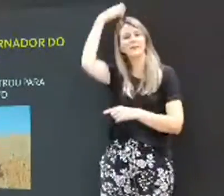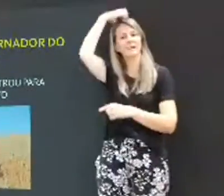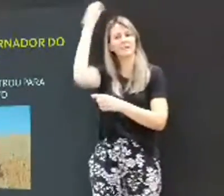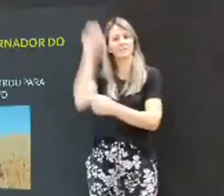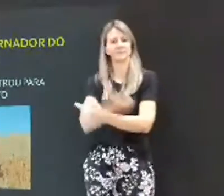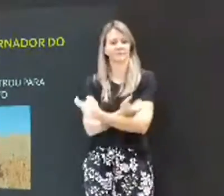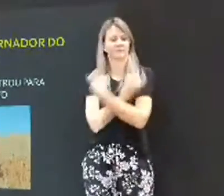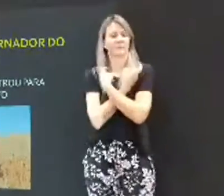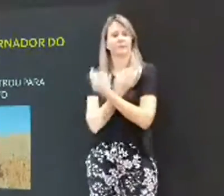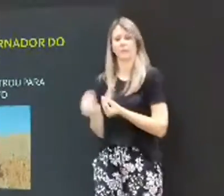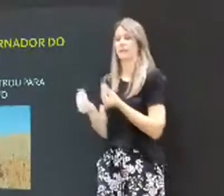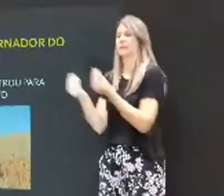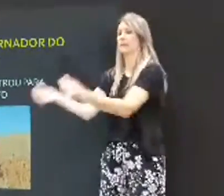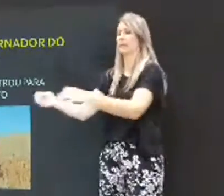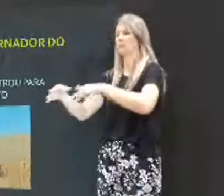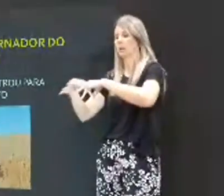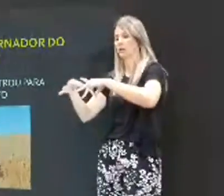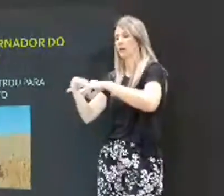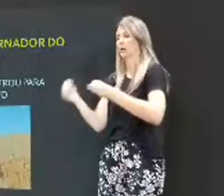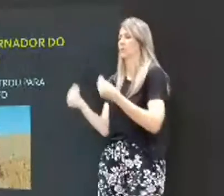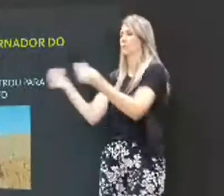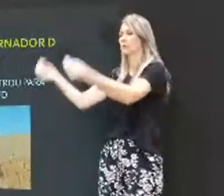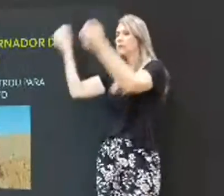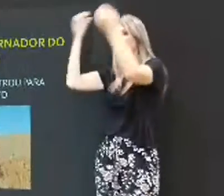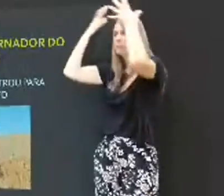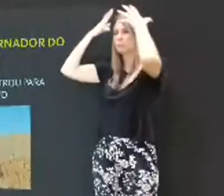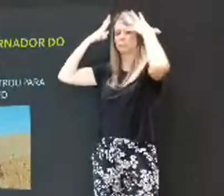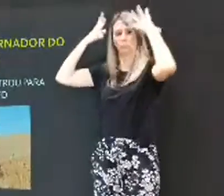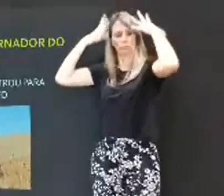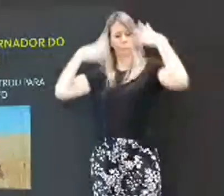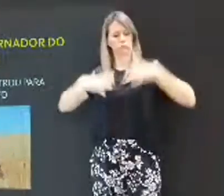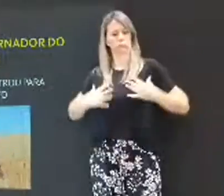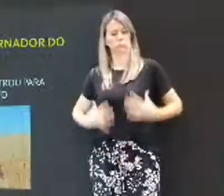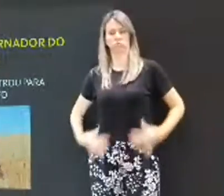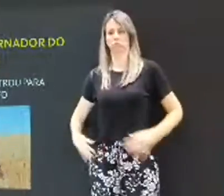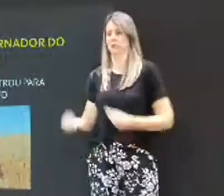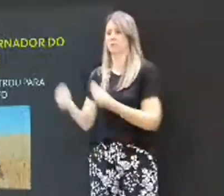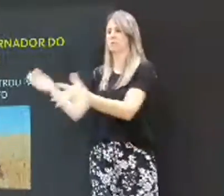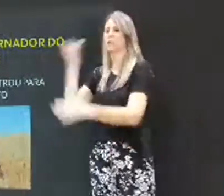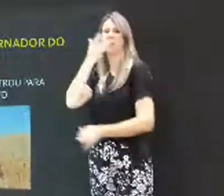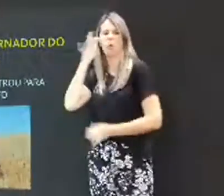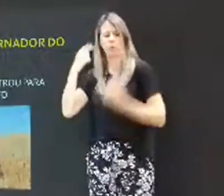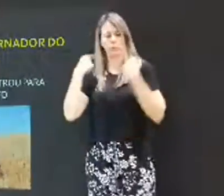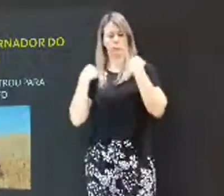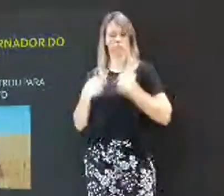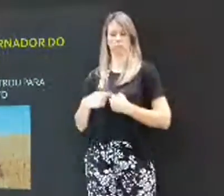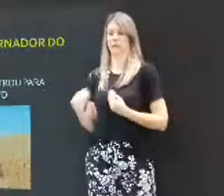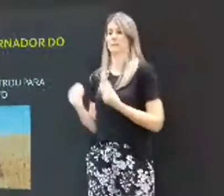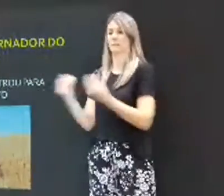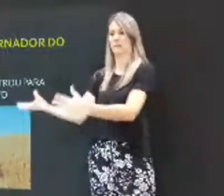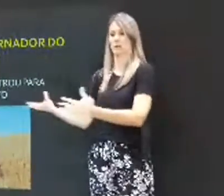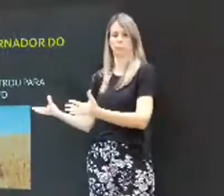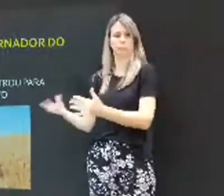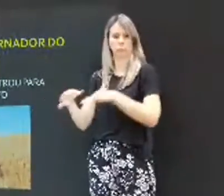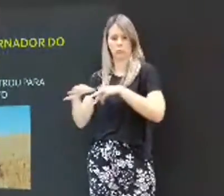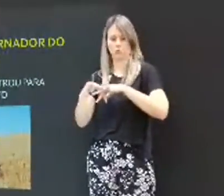Egito. E Faraó, ele deu para José o quê? Um anel, também deu roupas